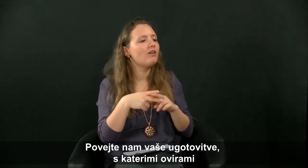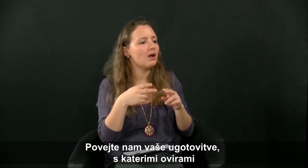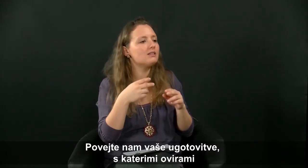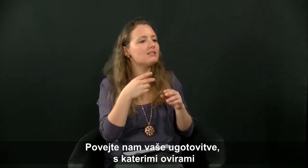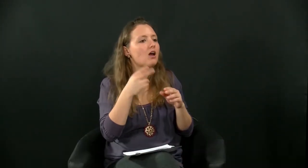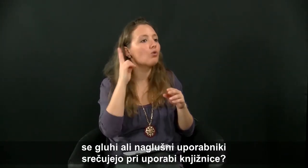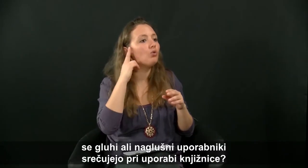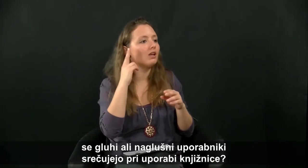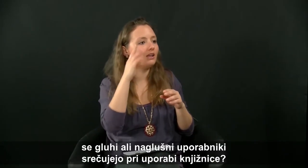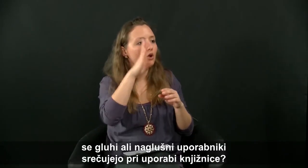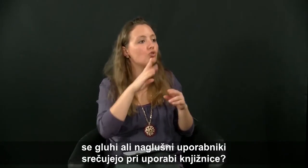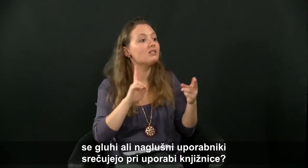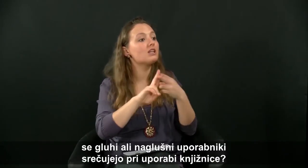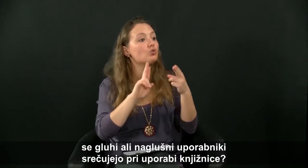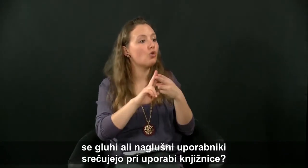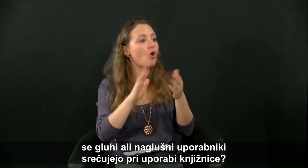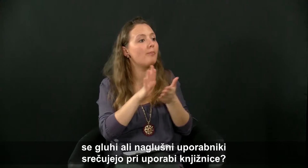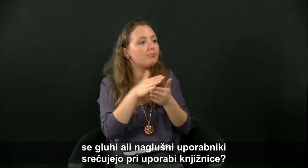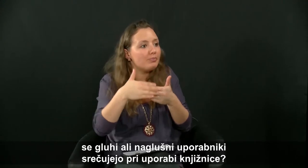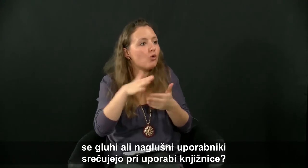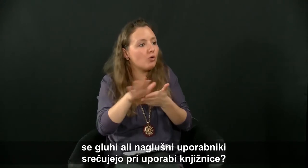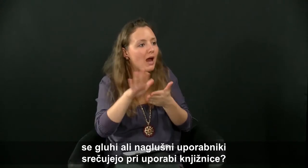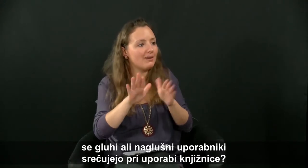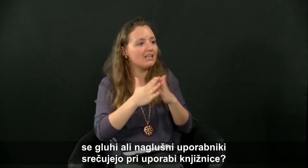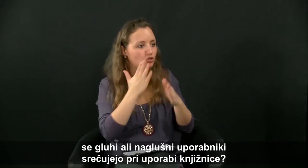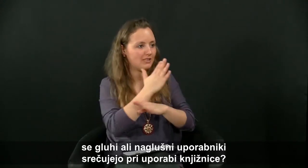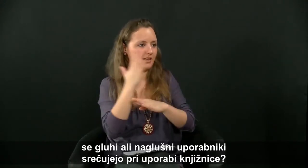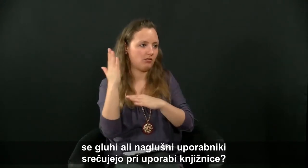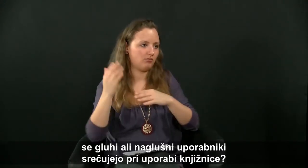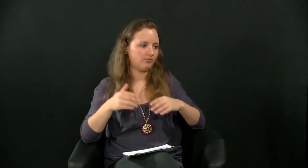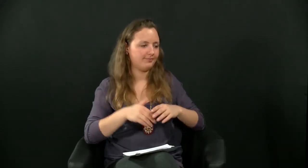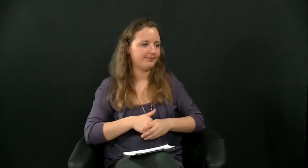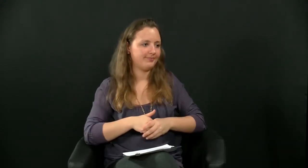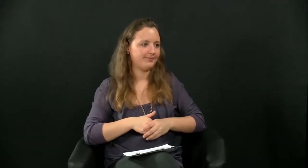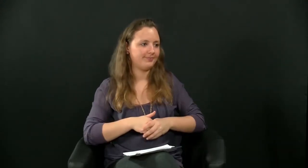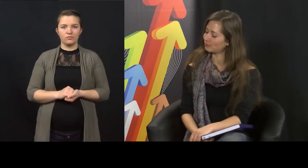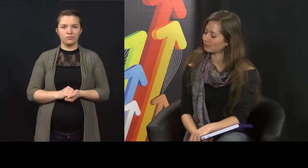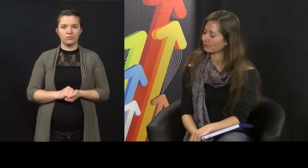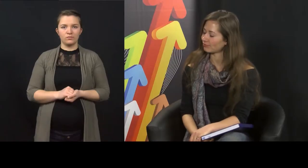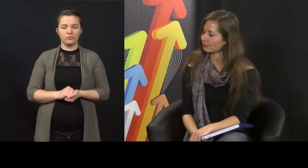katerimi ovirami se gluhi in naglušni srečujejo pri uporabi knjižnice?